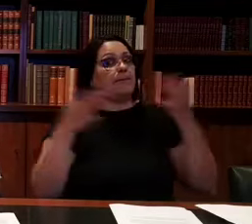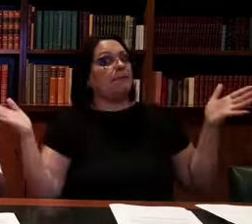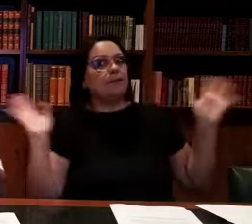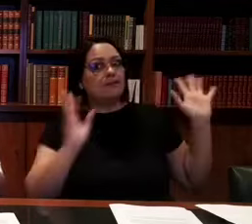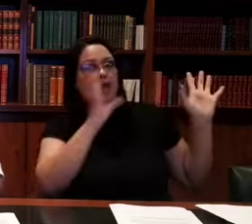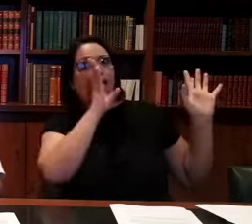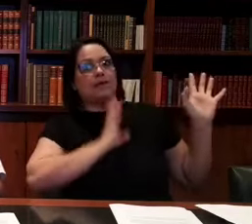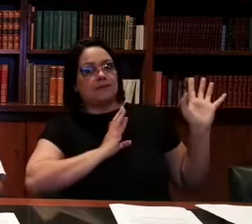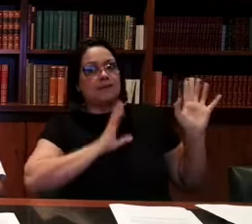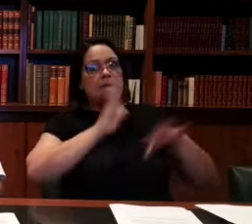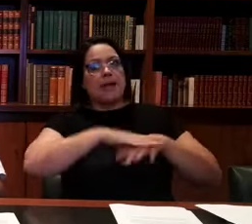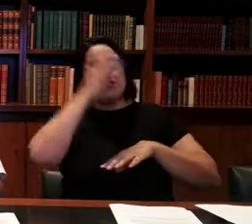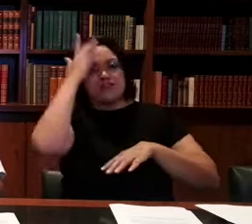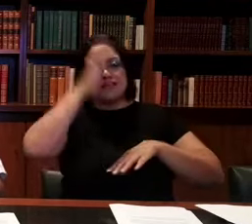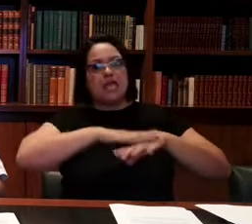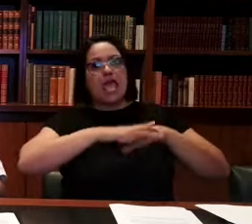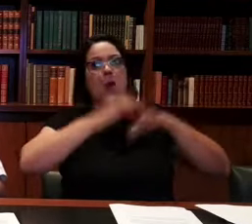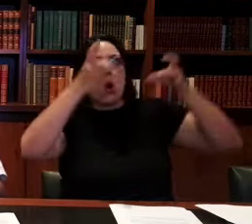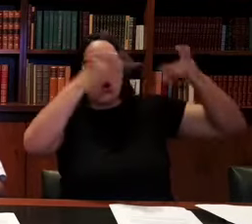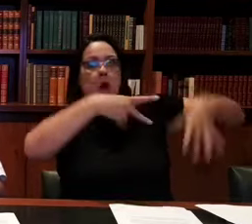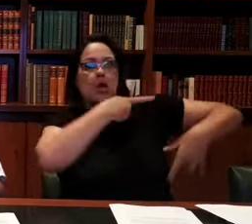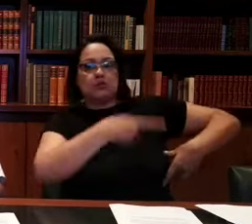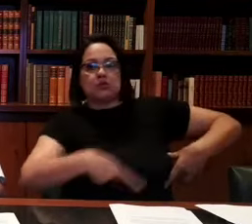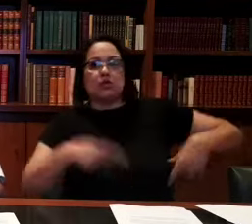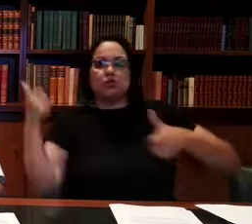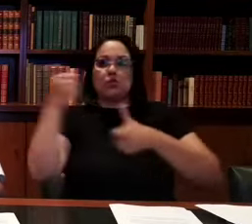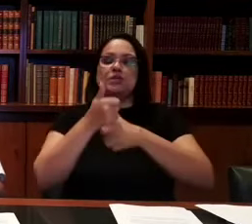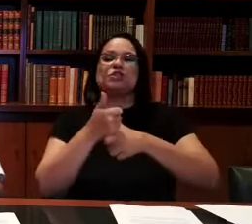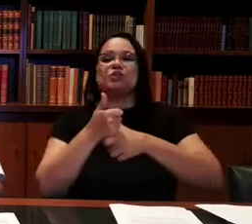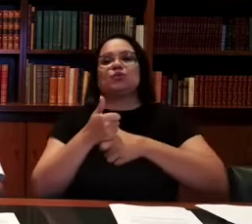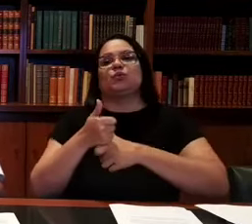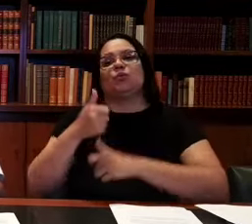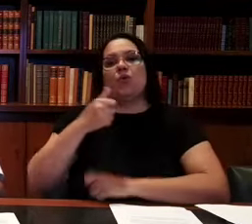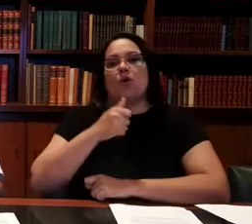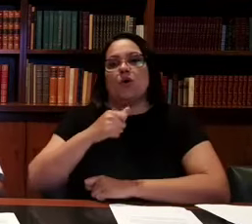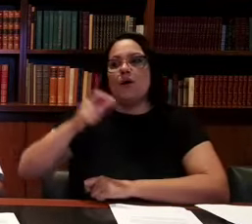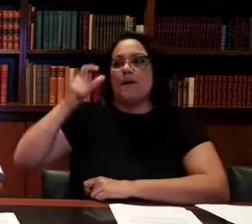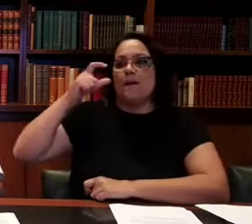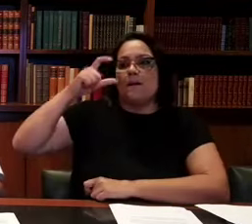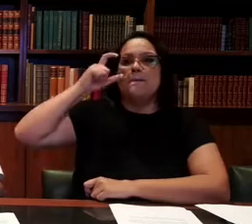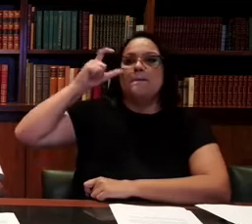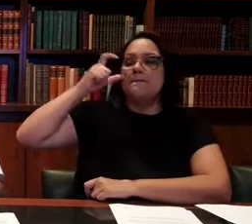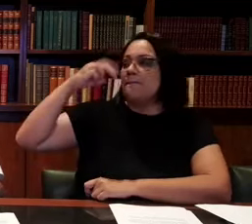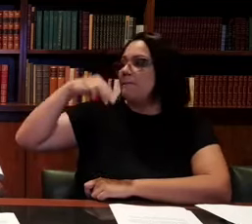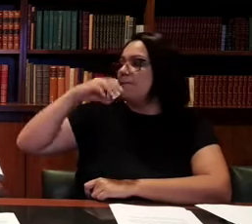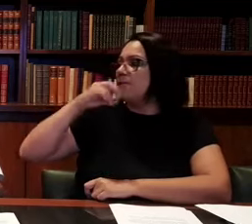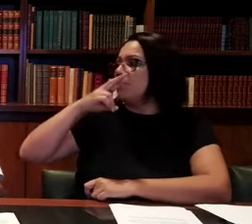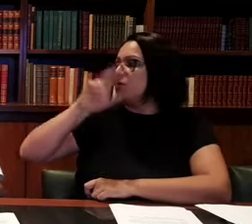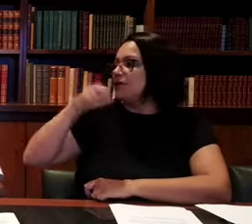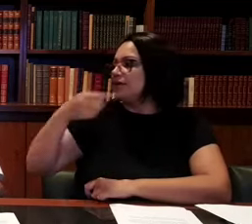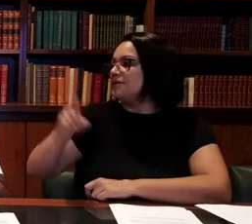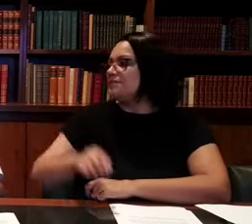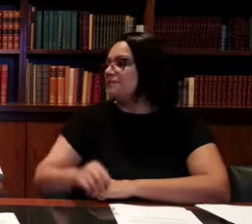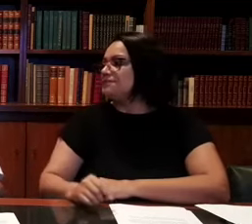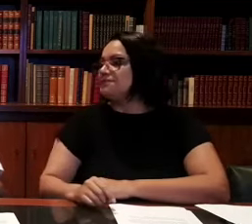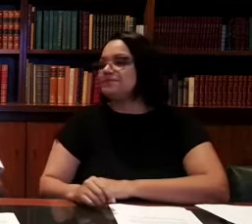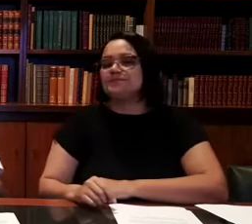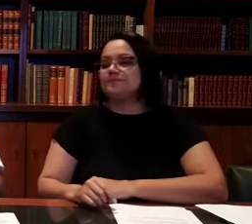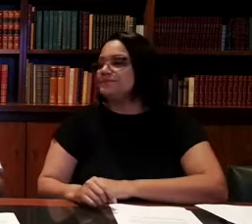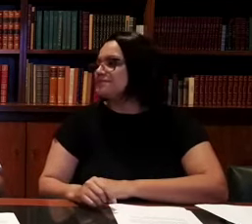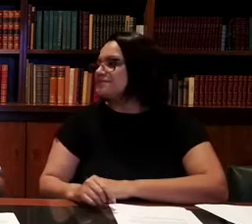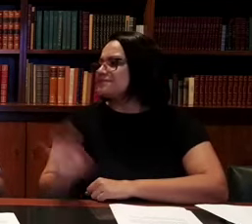até mais fácil eu eu pedi demissão e botar o bolão no meu lugar aí Pô você deve tá gente também quer ter um general Presidente não